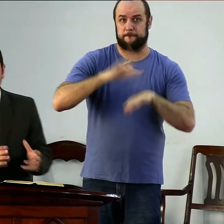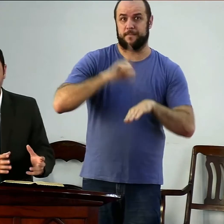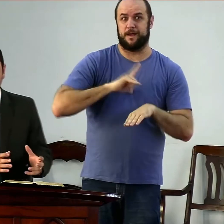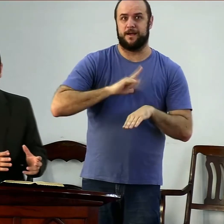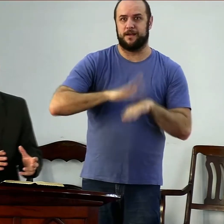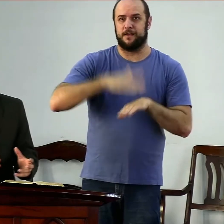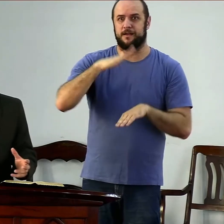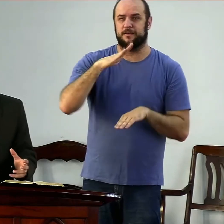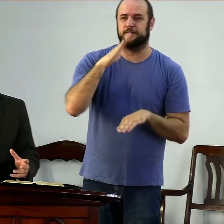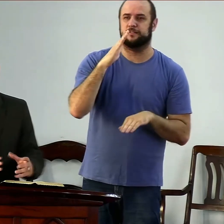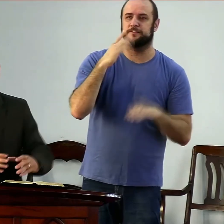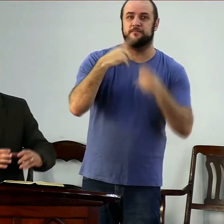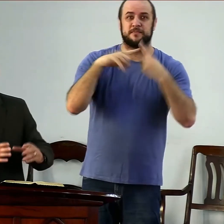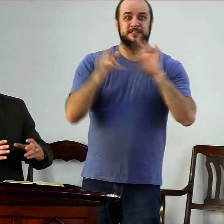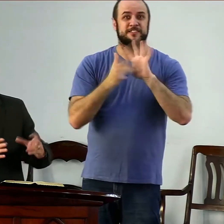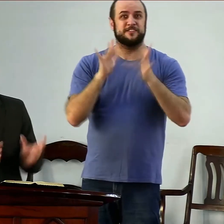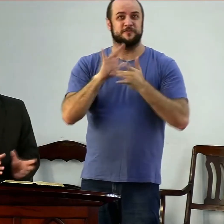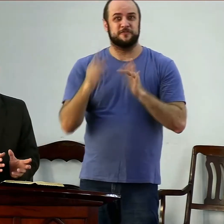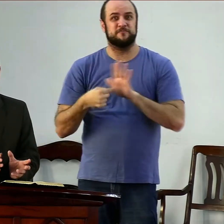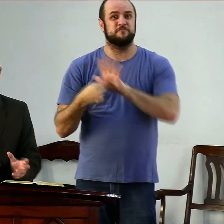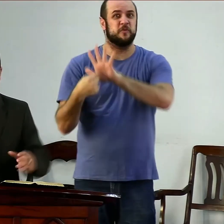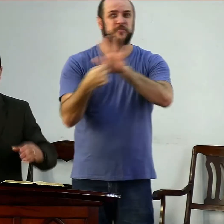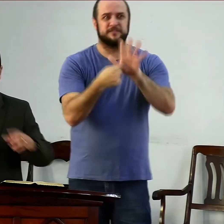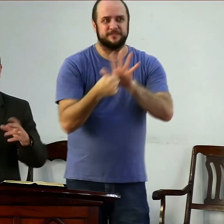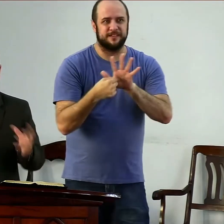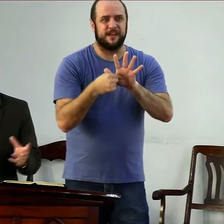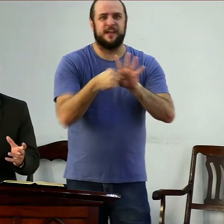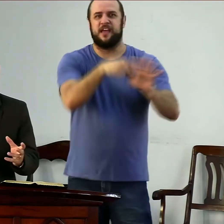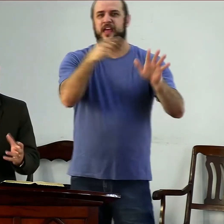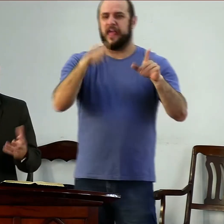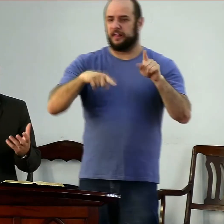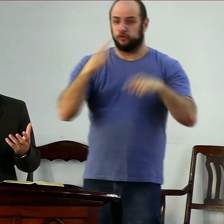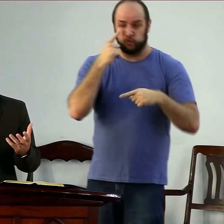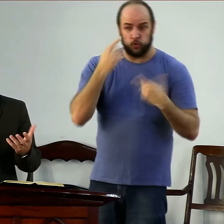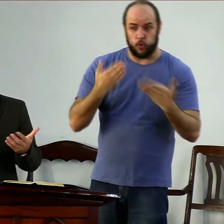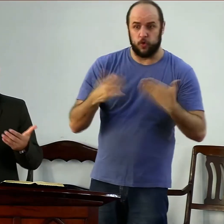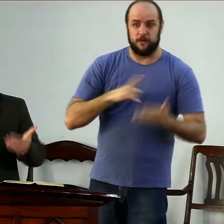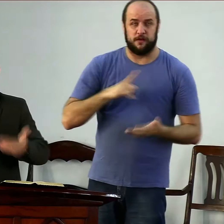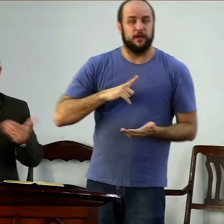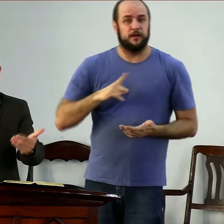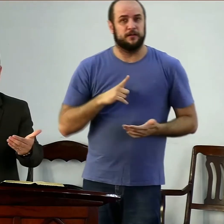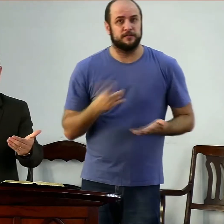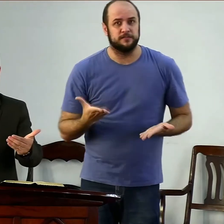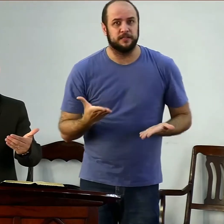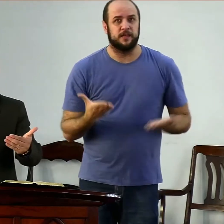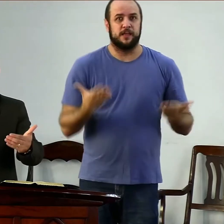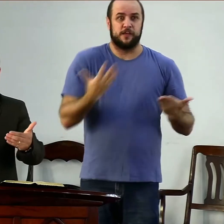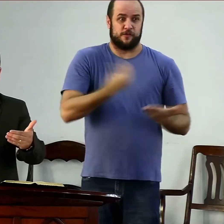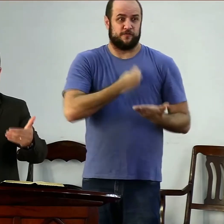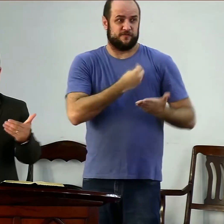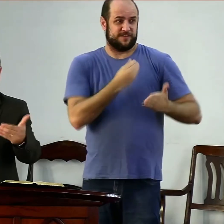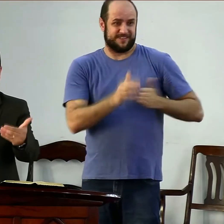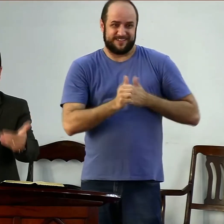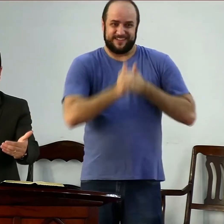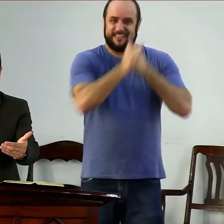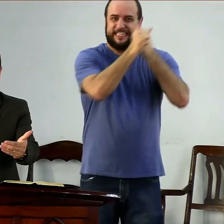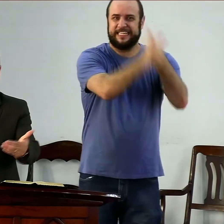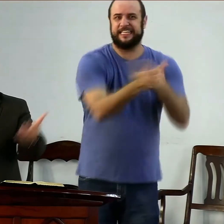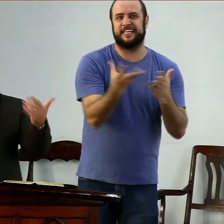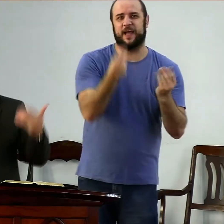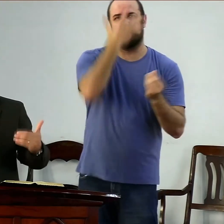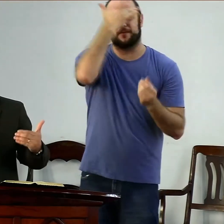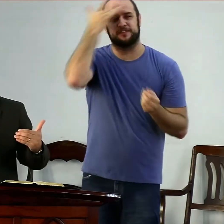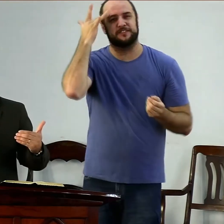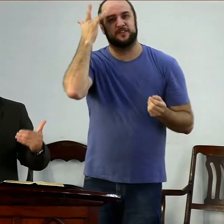está mostrando é que essas questões são as questões que direcionam muitas das